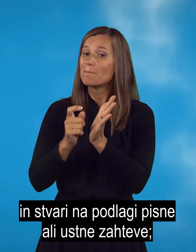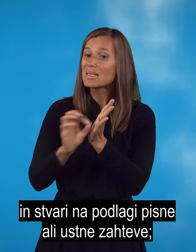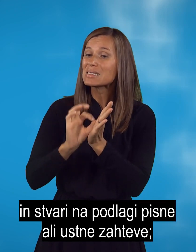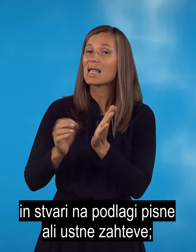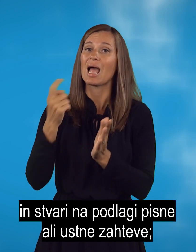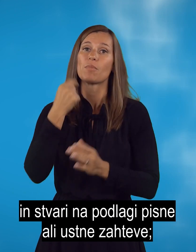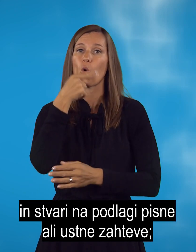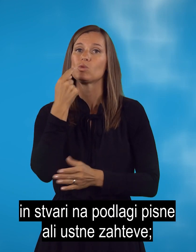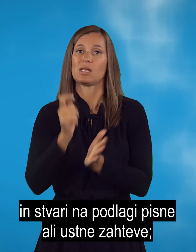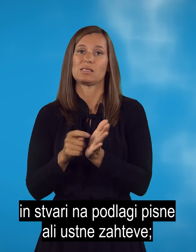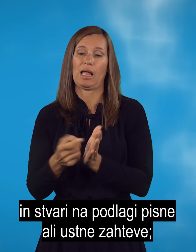zahteve.